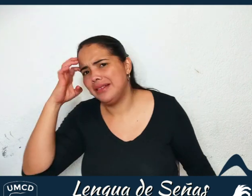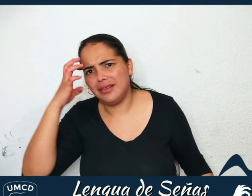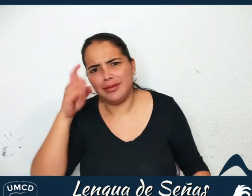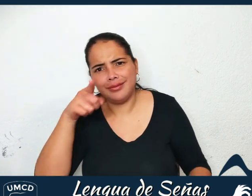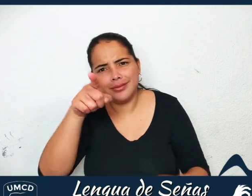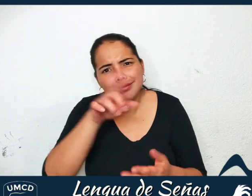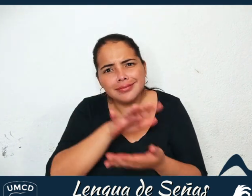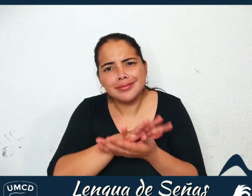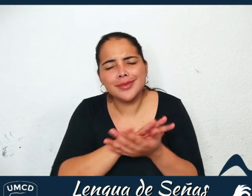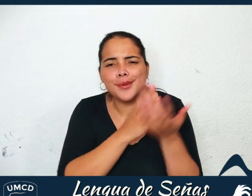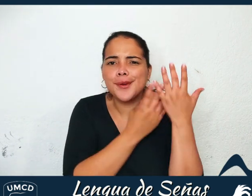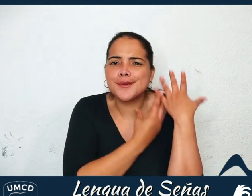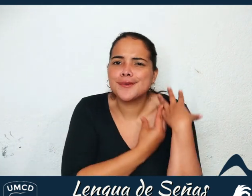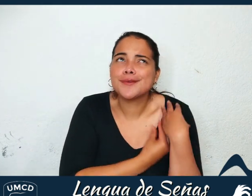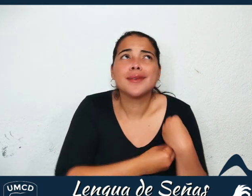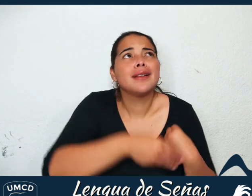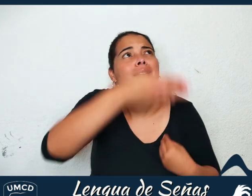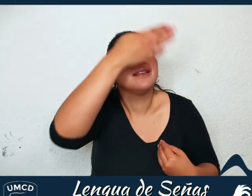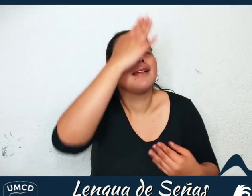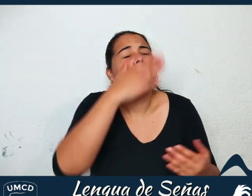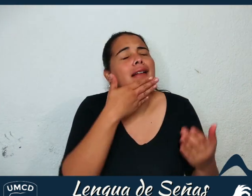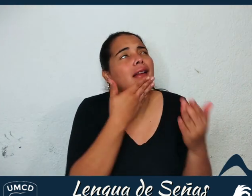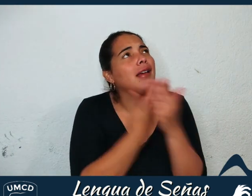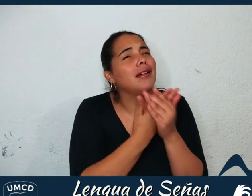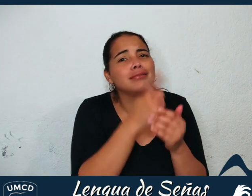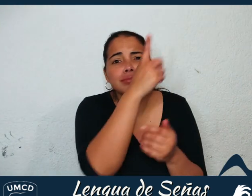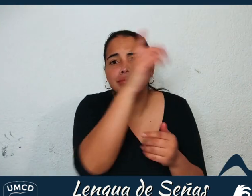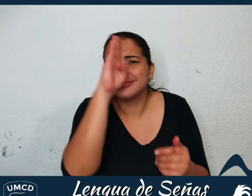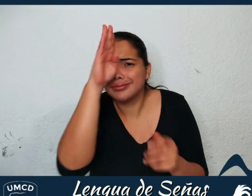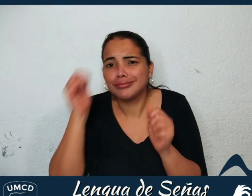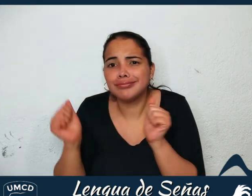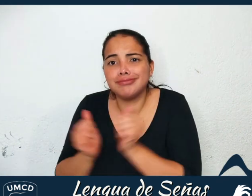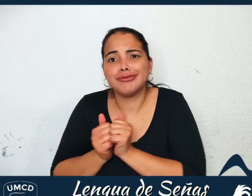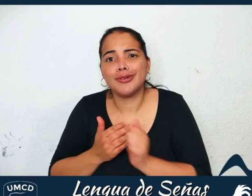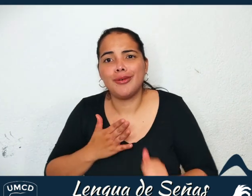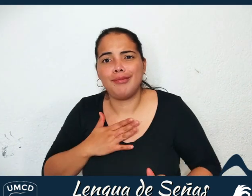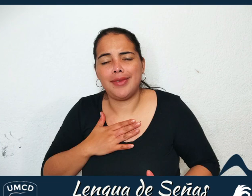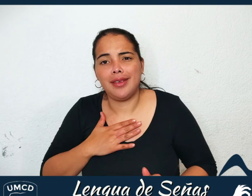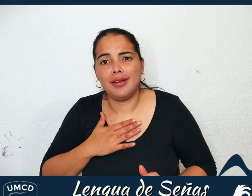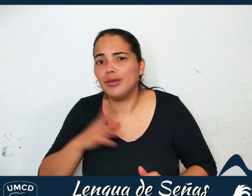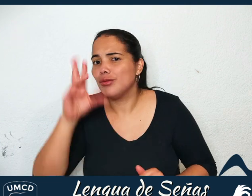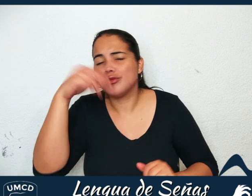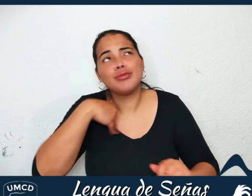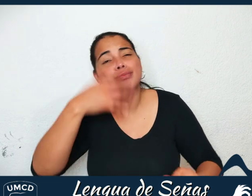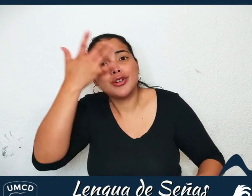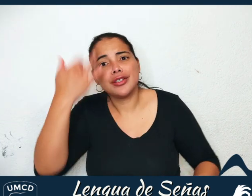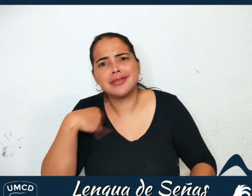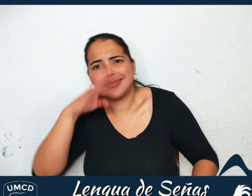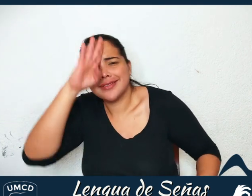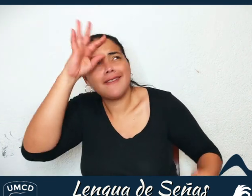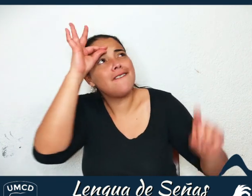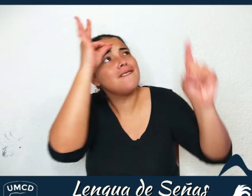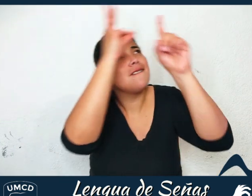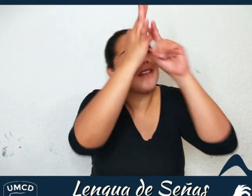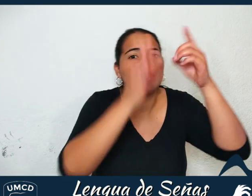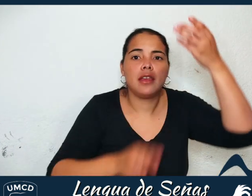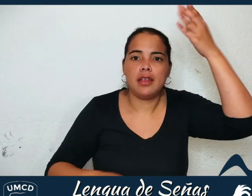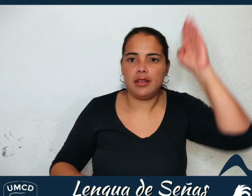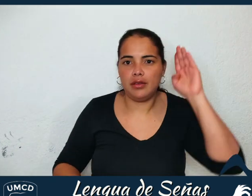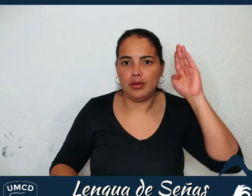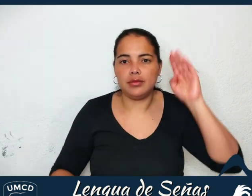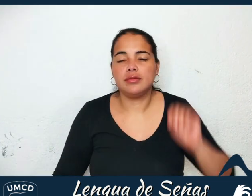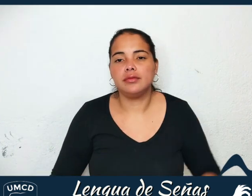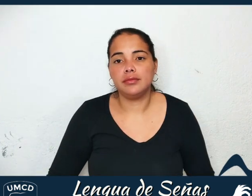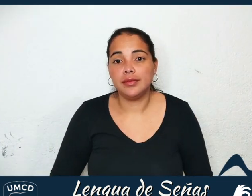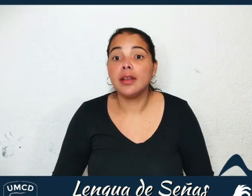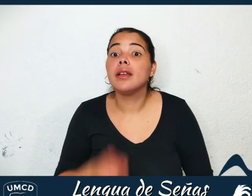La muerte es consolada por la obra de Cristo y la redención que por fe nosotros encontramos en